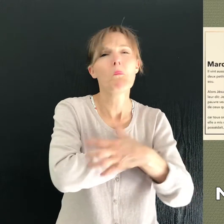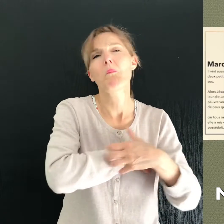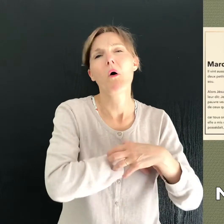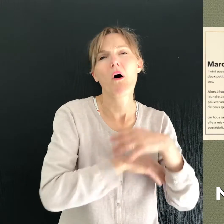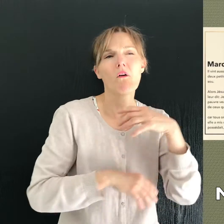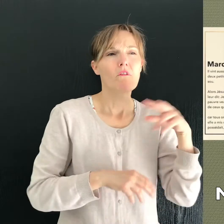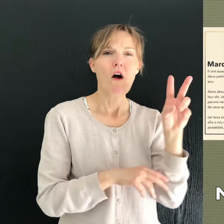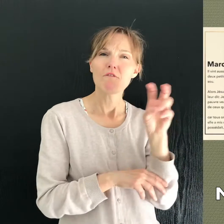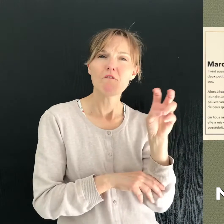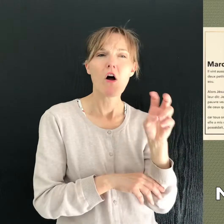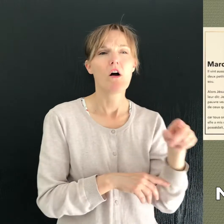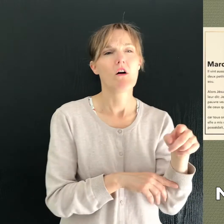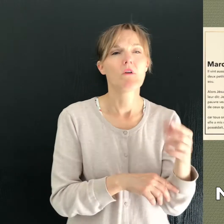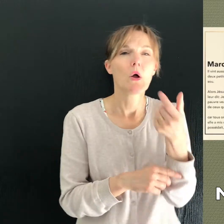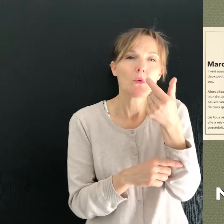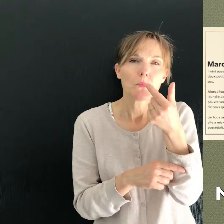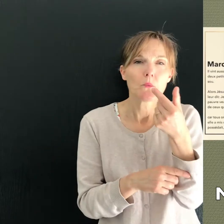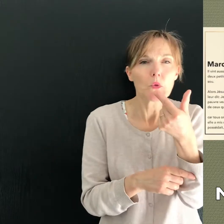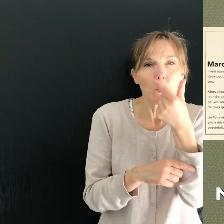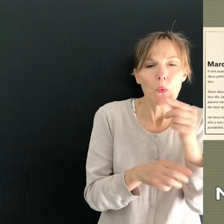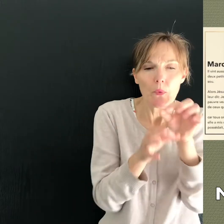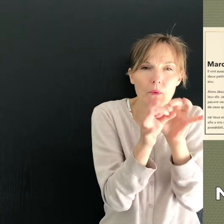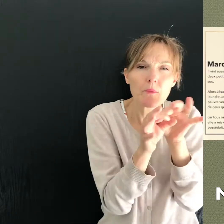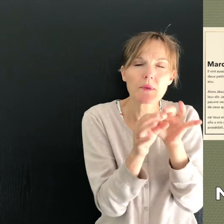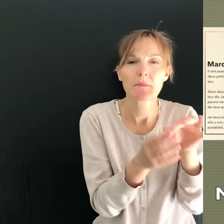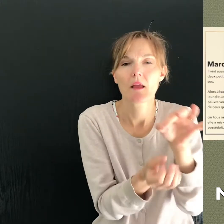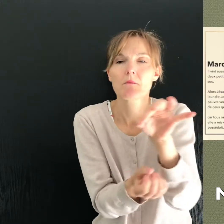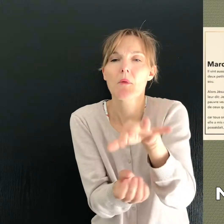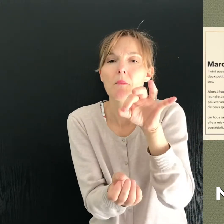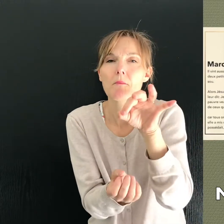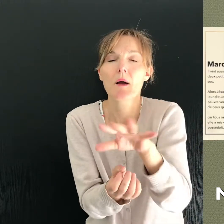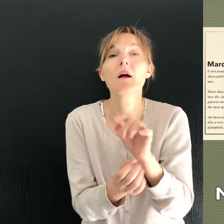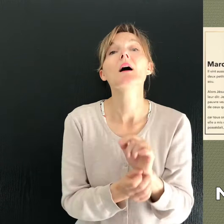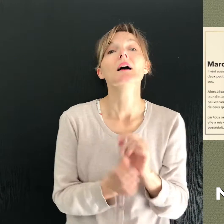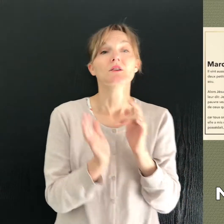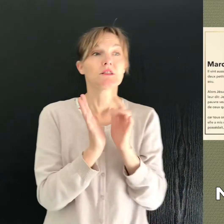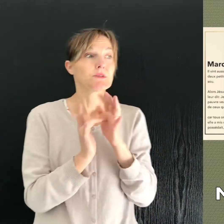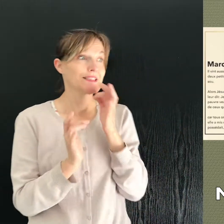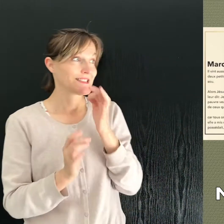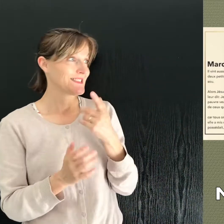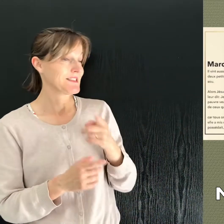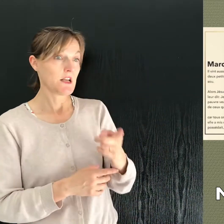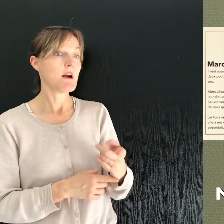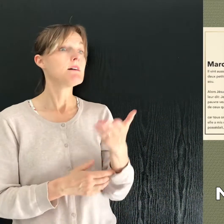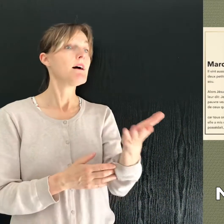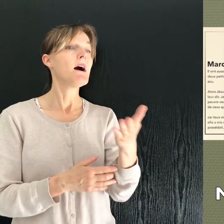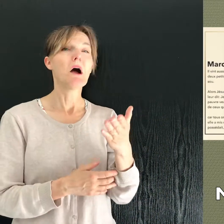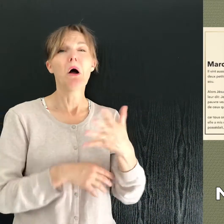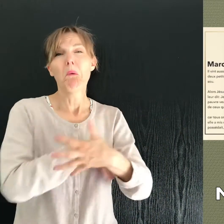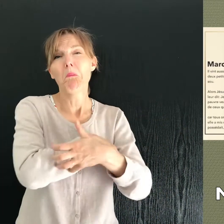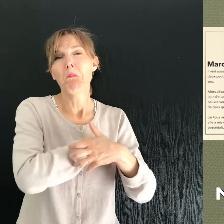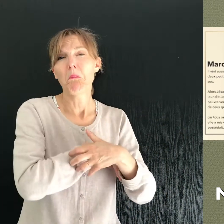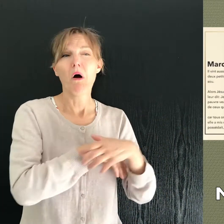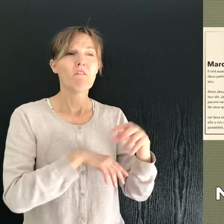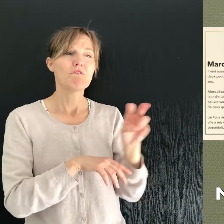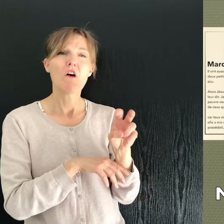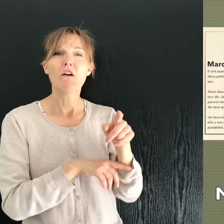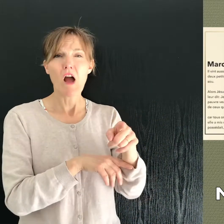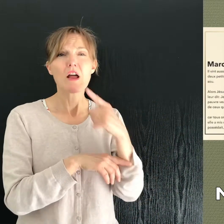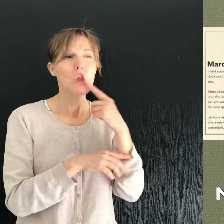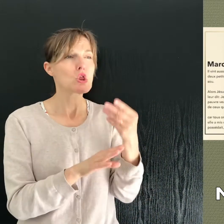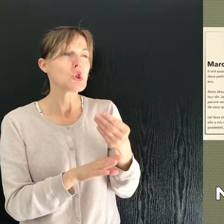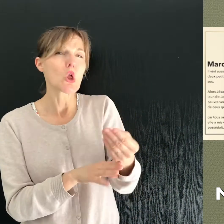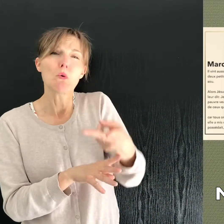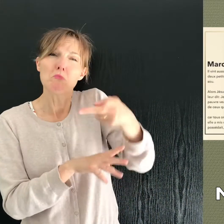faisant 1/4 de sou. Alors Jésus, ayant appelé ses disciples, leur dit « Je vous le dis en vérité, cette pauvre veuve a donné